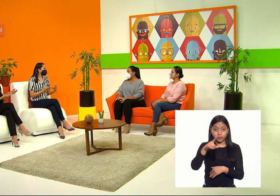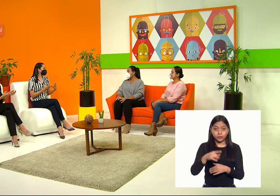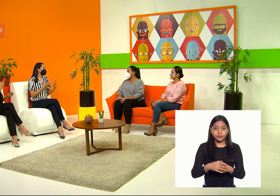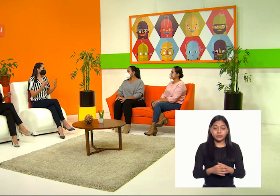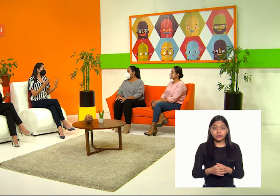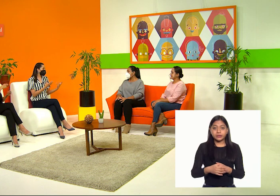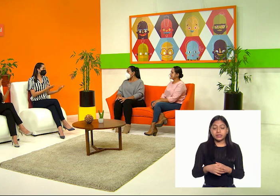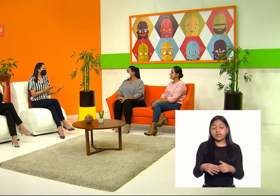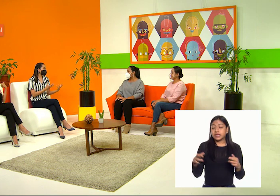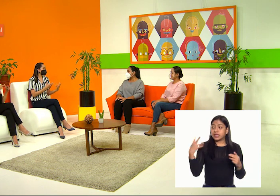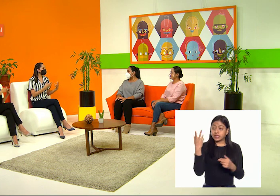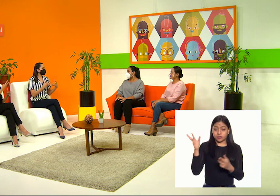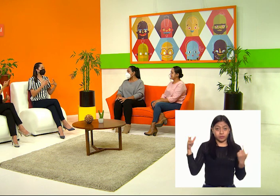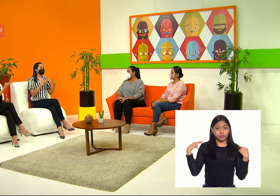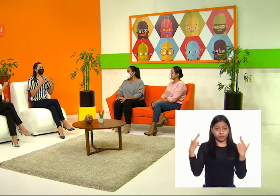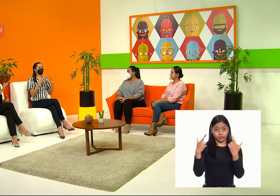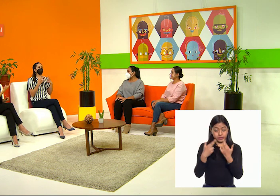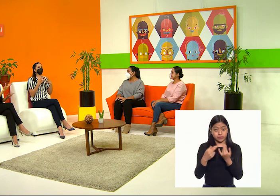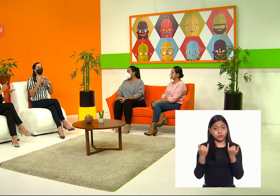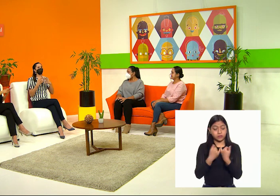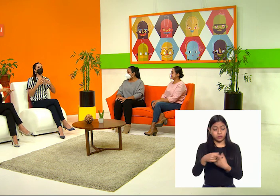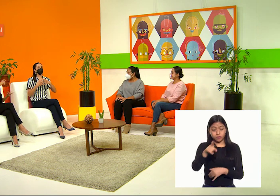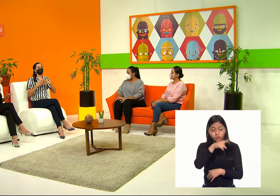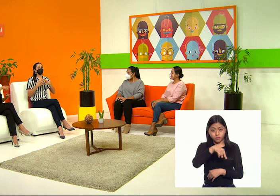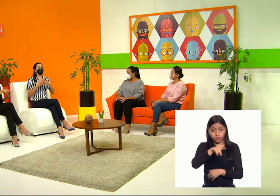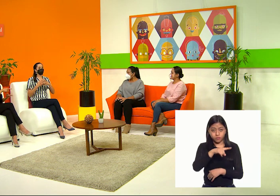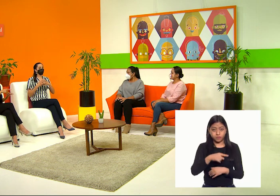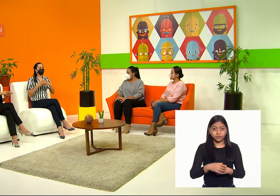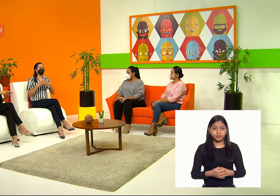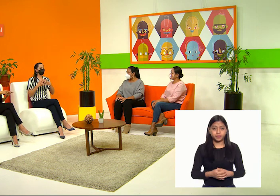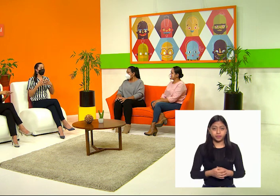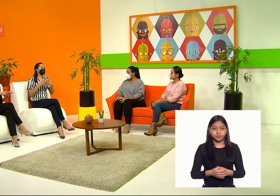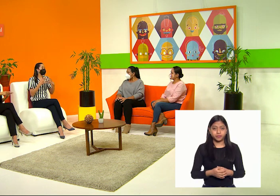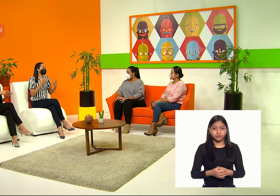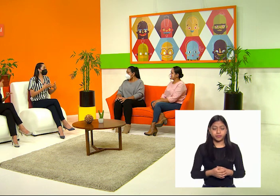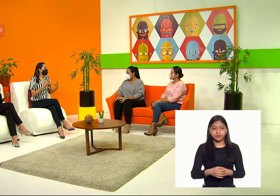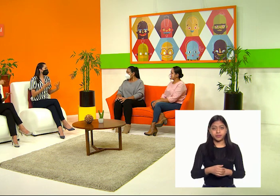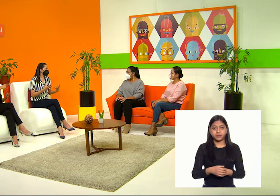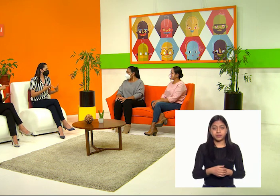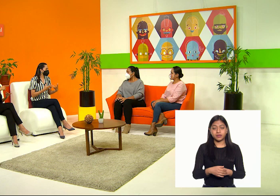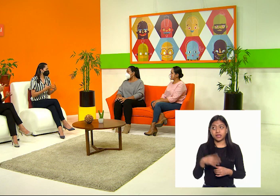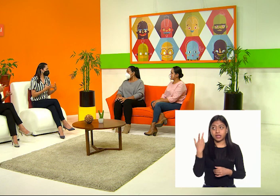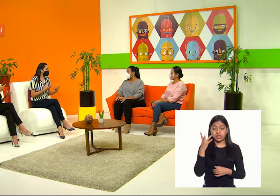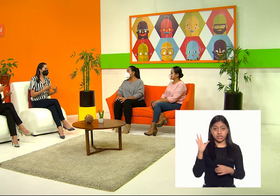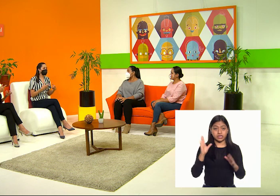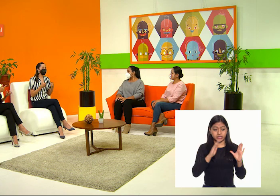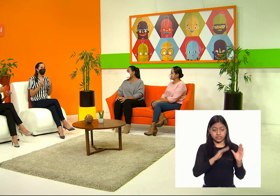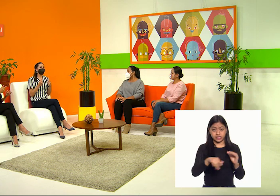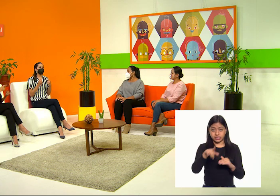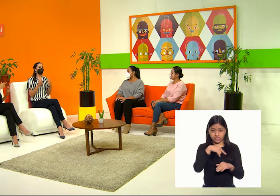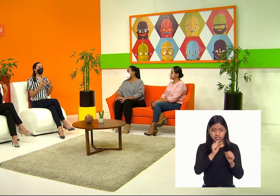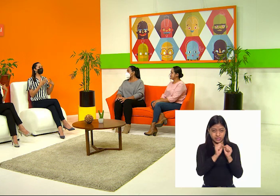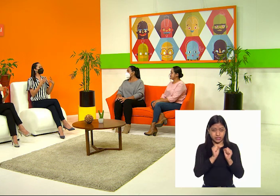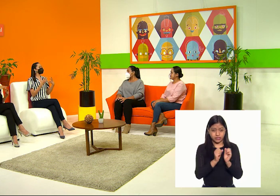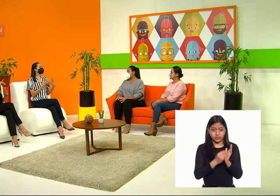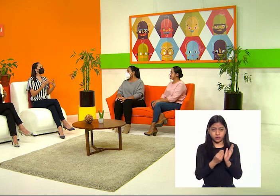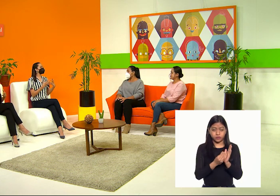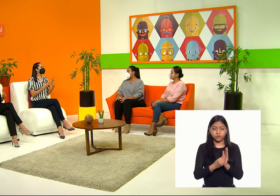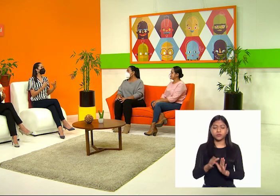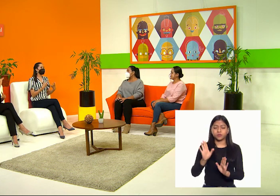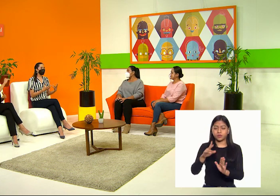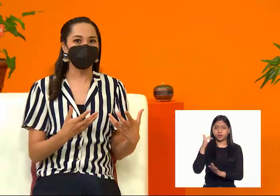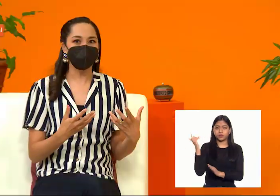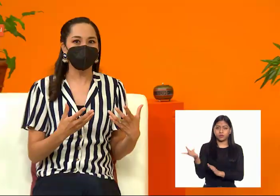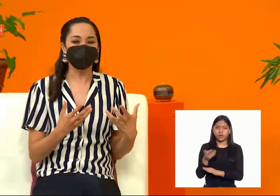las docentes, los docentes, como para instructoras o instructores en el aula, Arely, ¿de qué manera